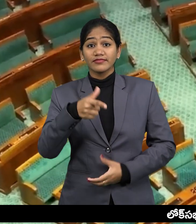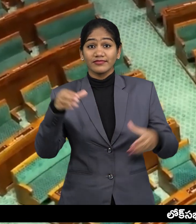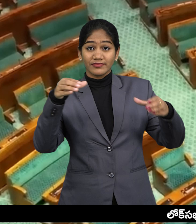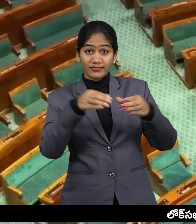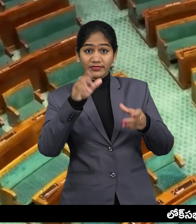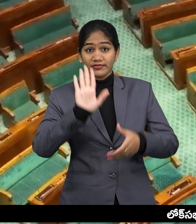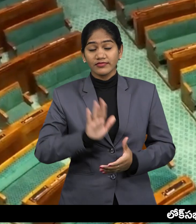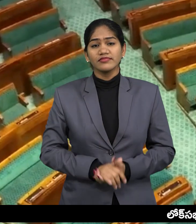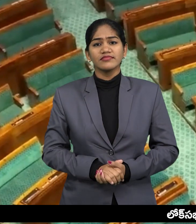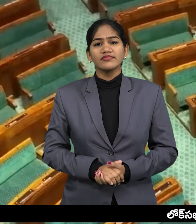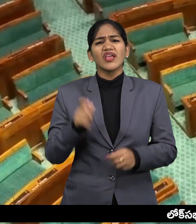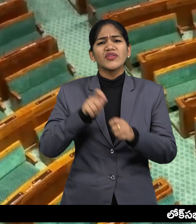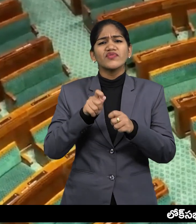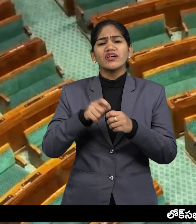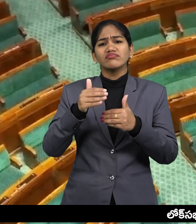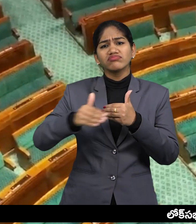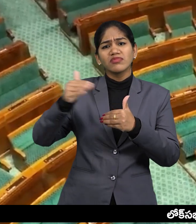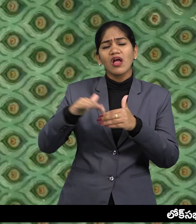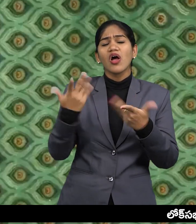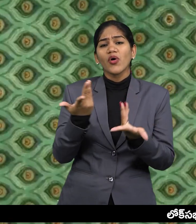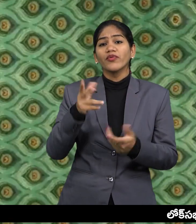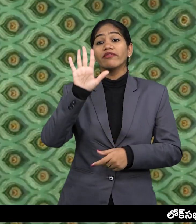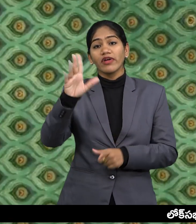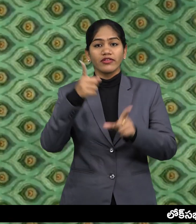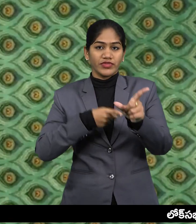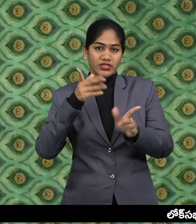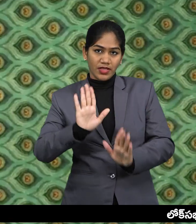లోక్సభ పదవీ కాలం 5 సంవత్సరాలు.